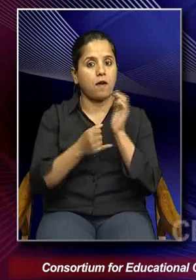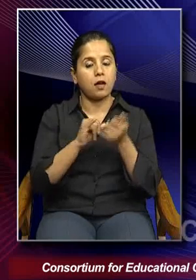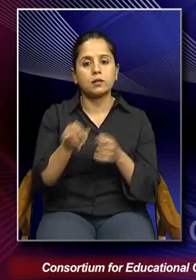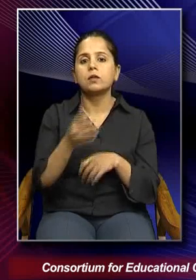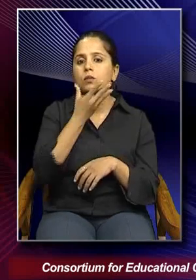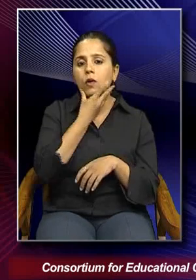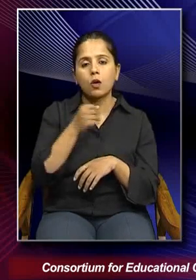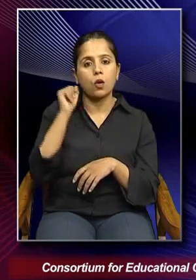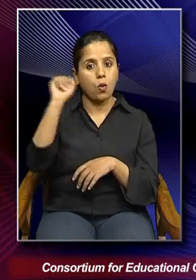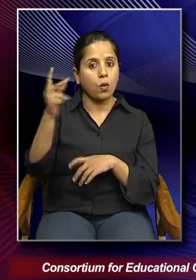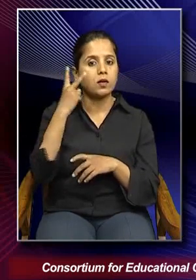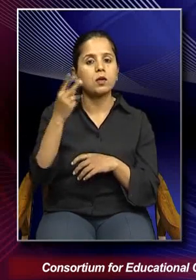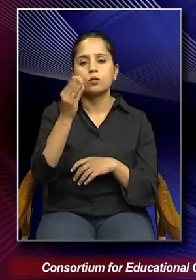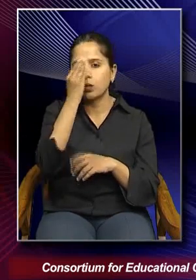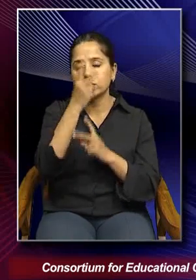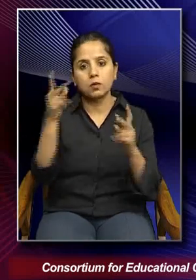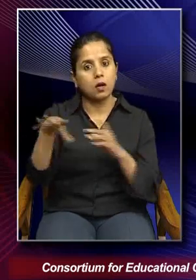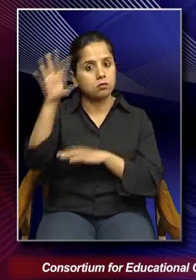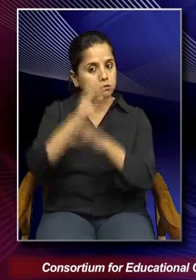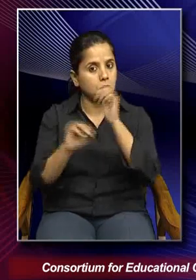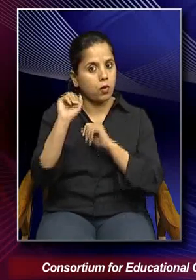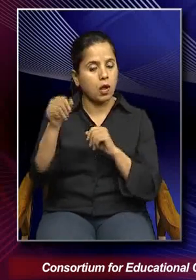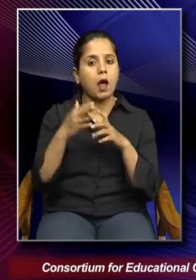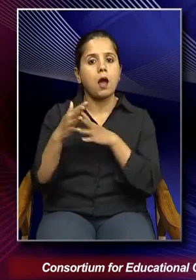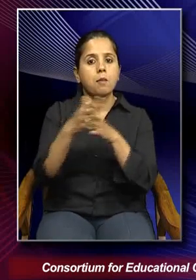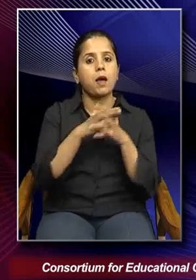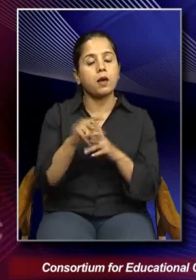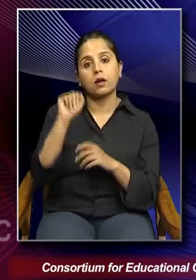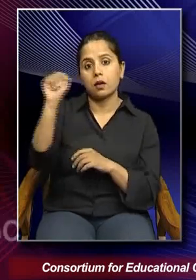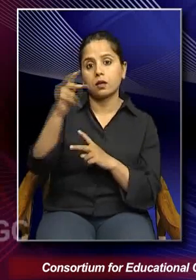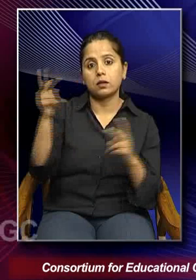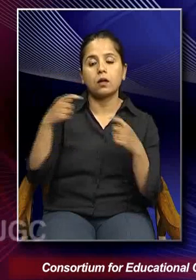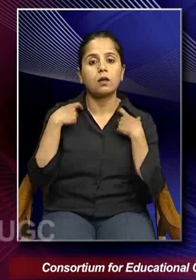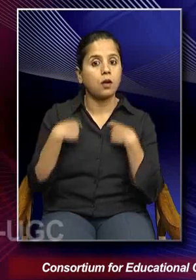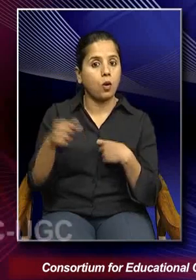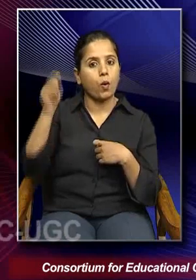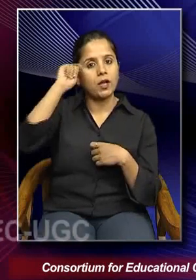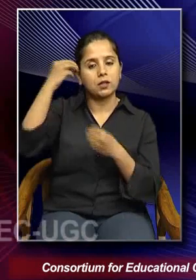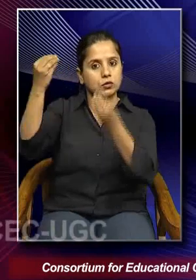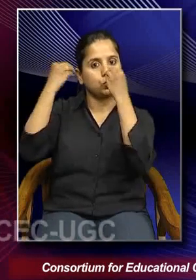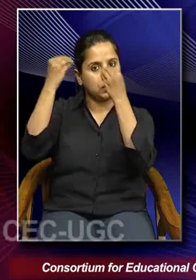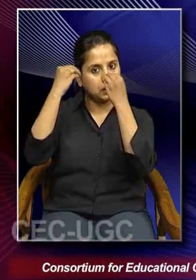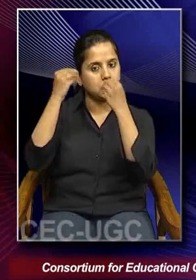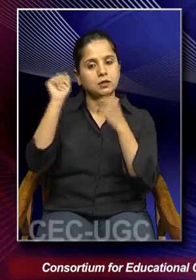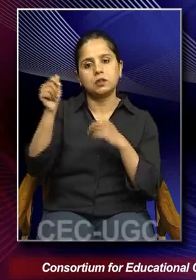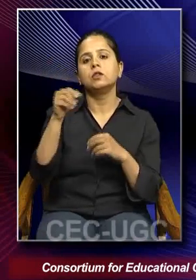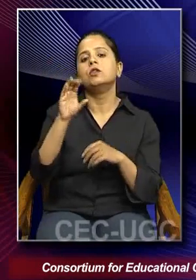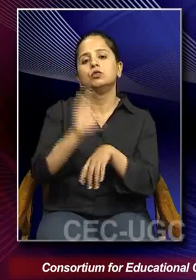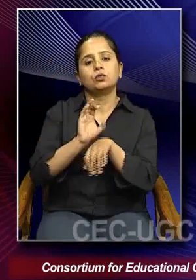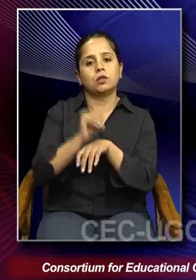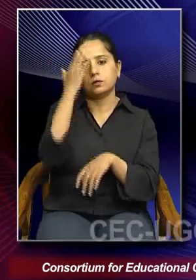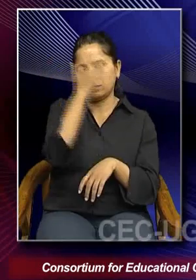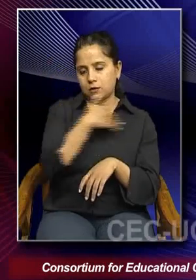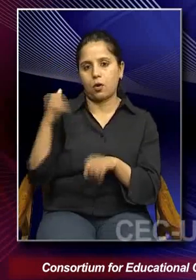शेख शादी की और अमेरिकी पादरी से अंग्रेजी की शिक्षा उन्होंने प्राप्त की